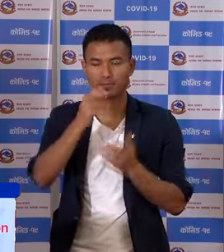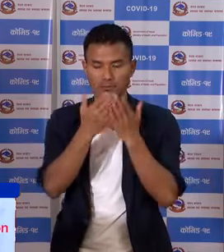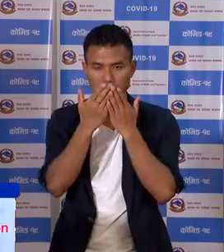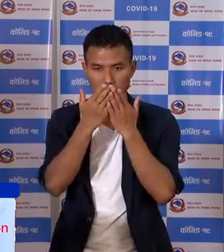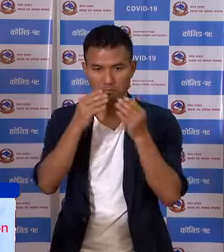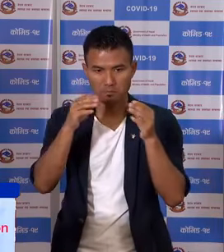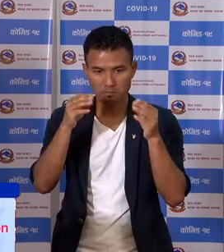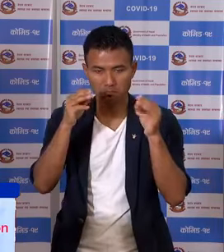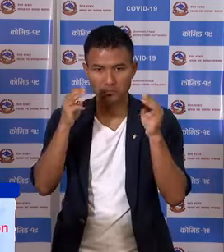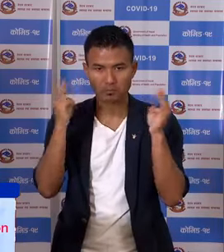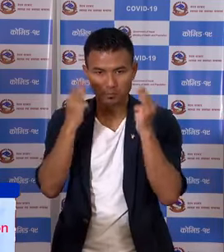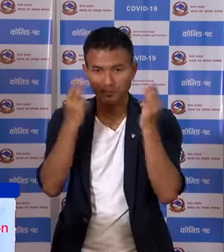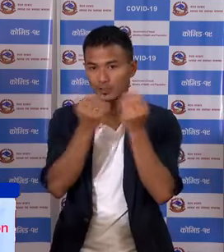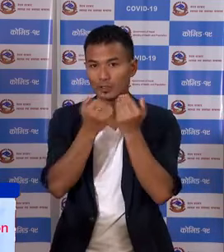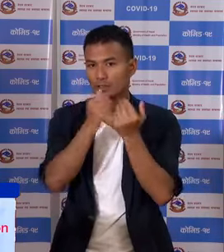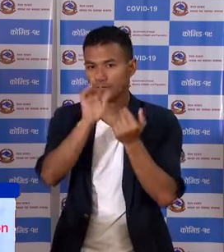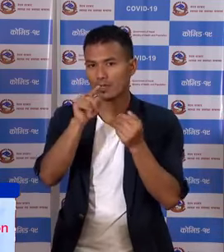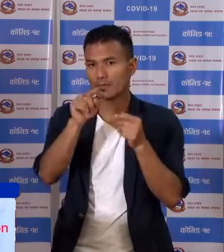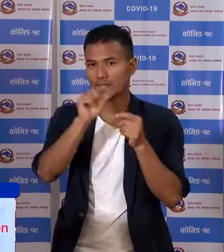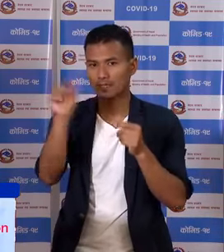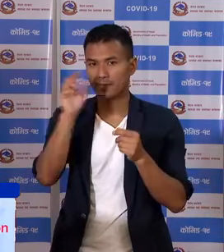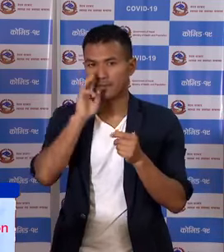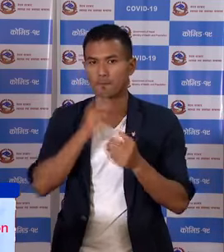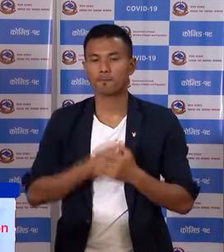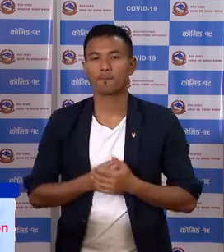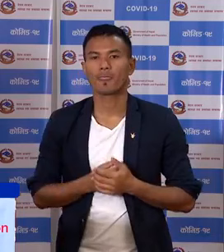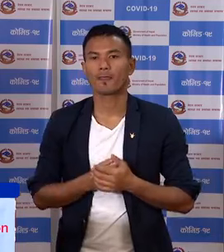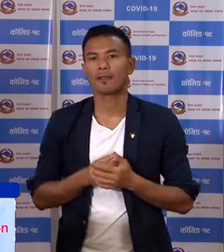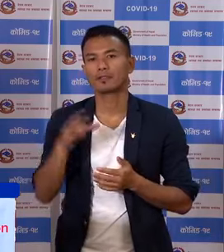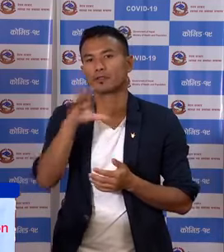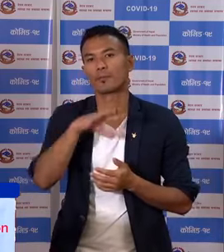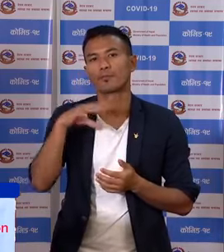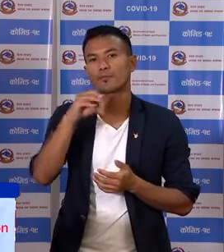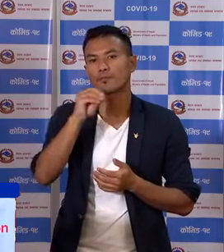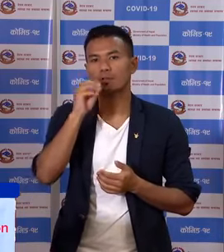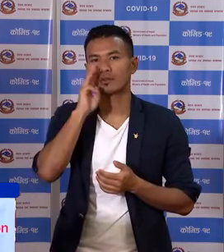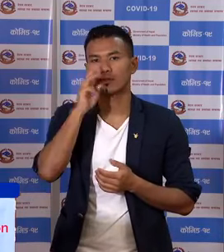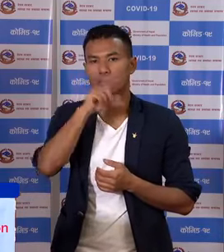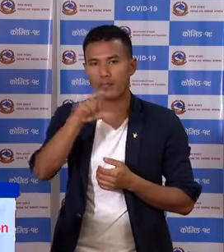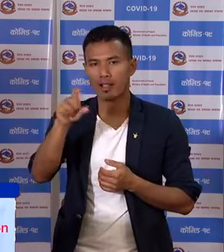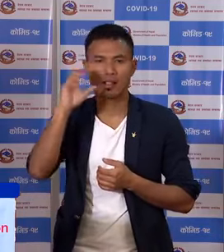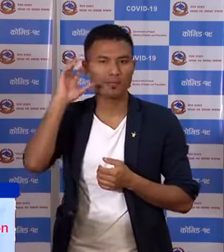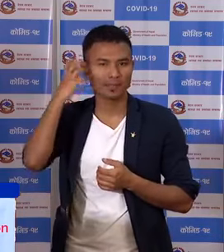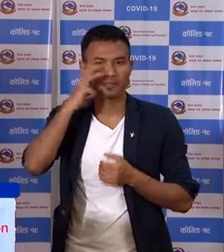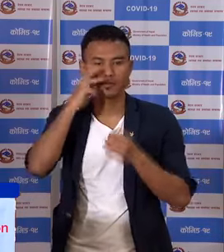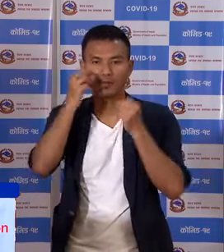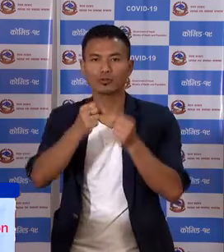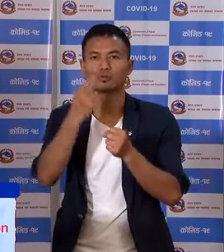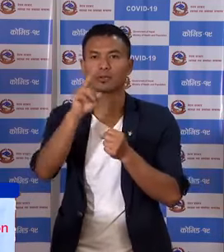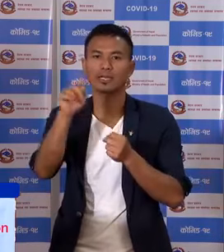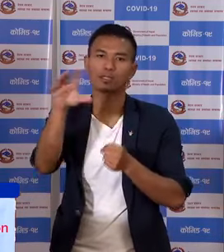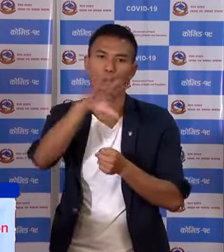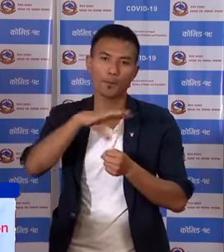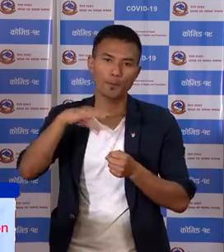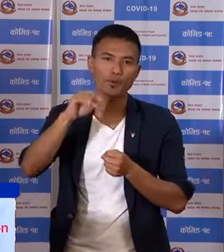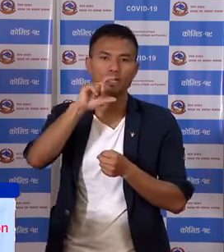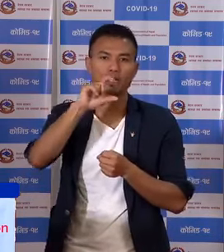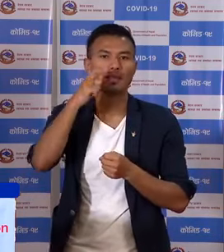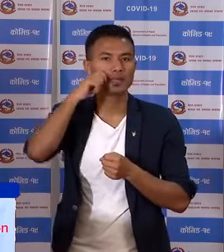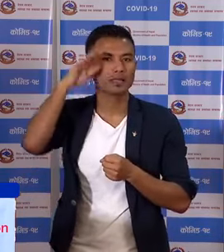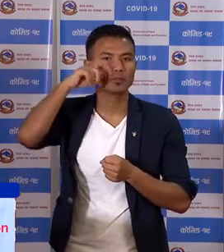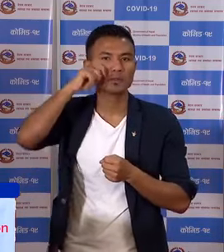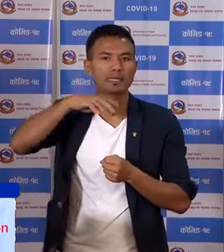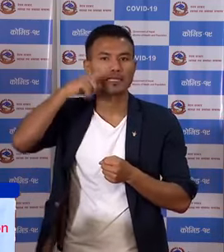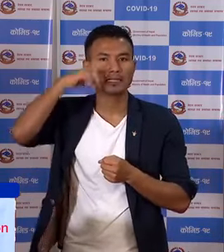रह यह संबंदमा संपूर्ण स्वदेश तथा बिदेश मार अनुवायगा संपूर्ण नेपाली